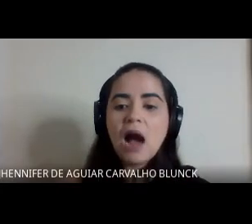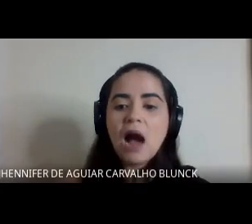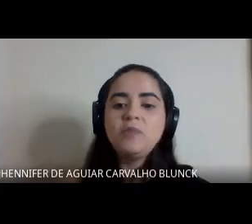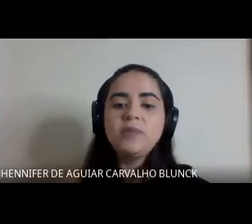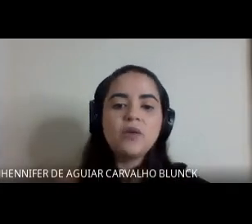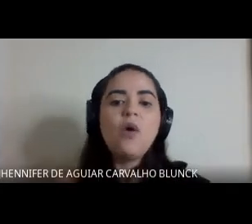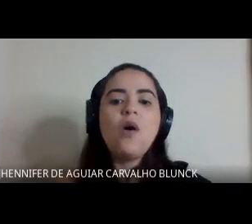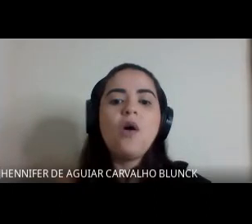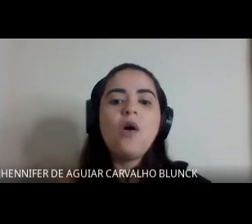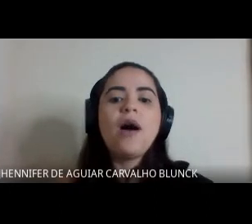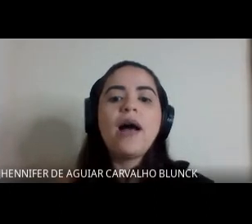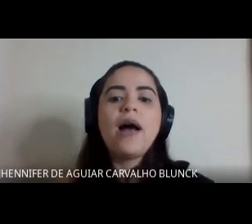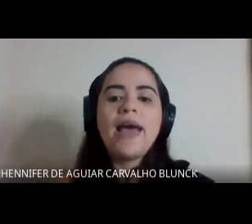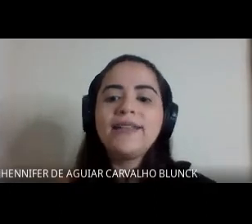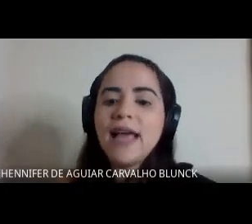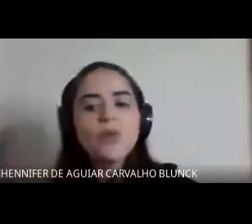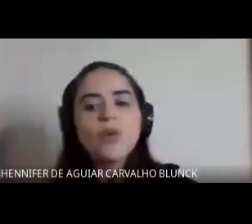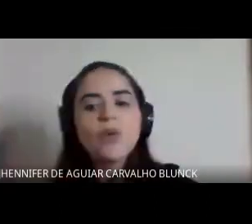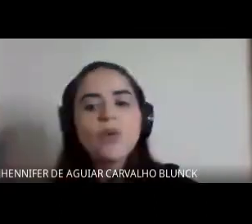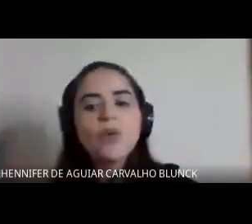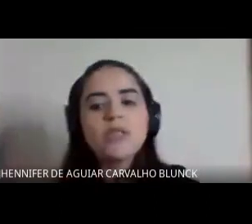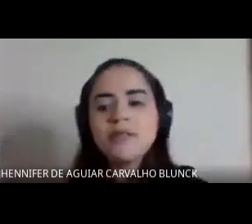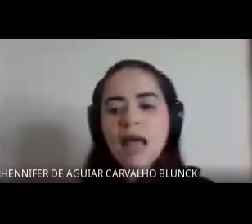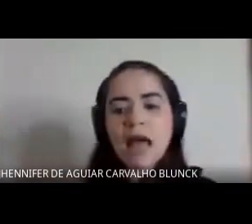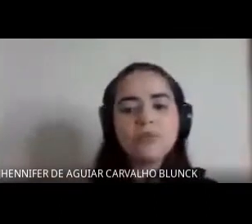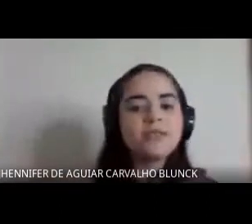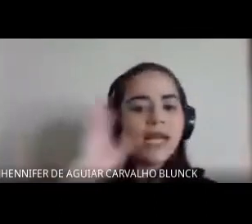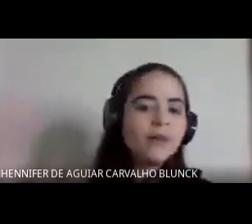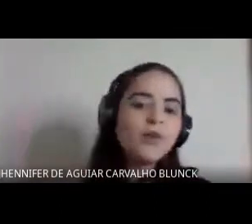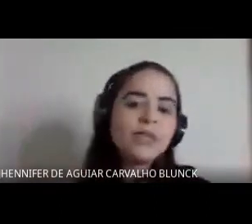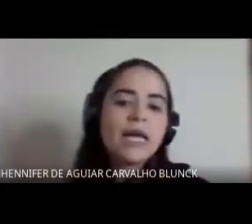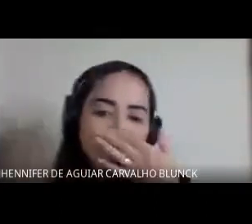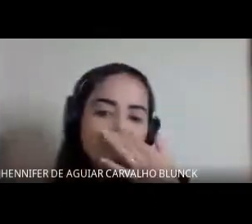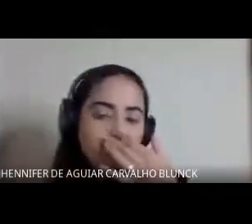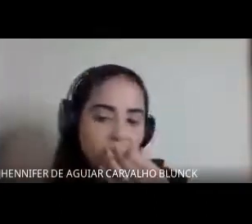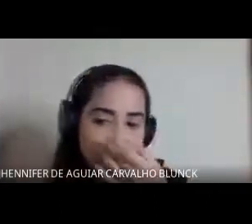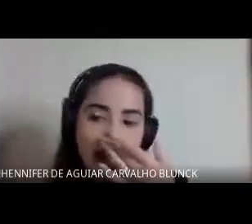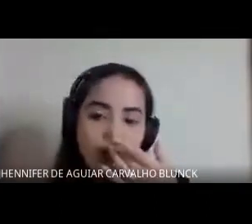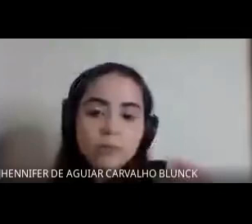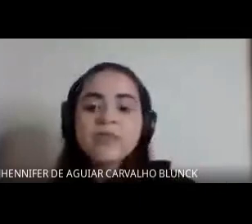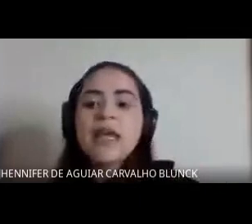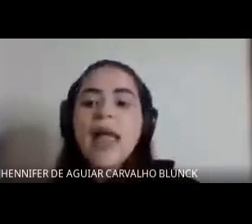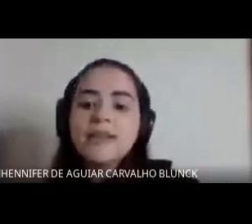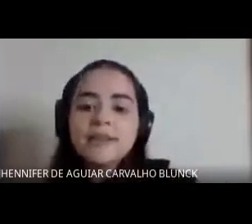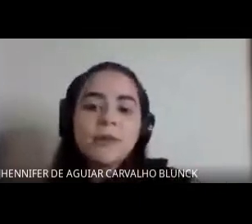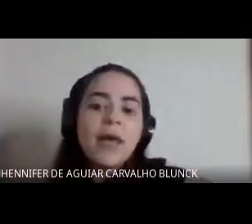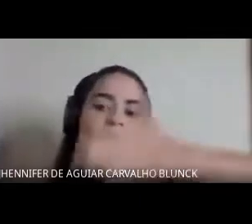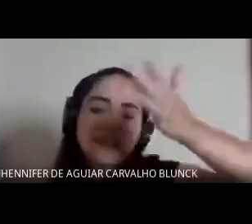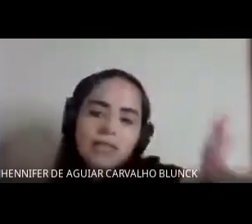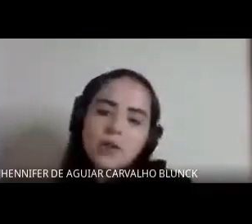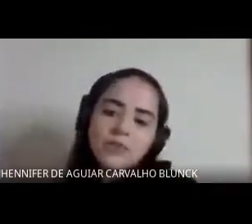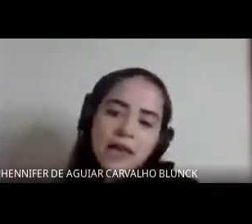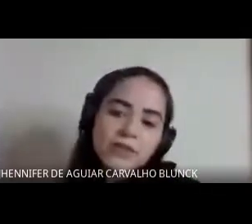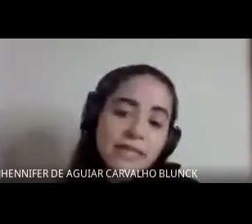a opção correta é a letra. Apesar da língua de sinal ser da modalidade visual e espacial, elas